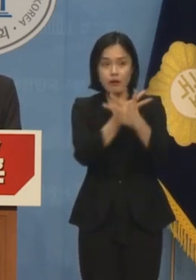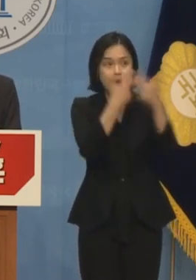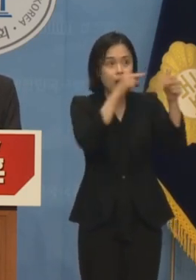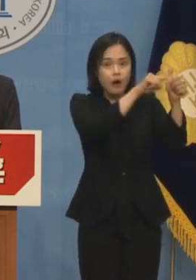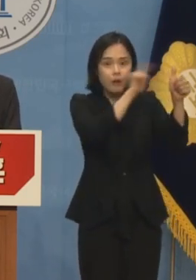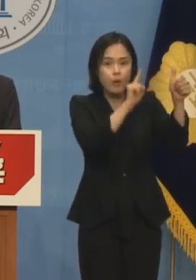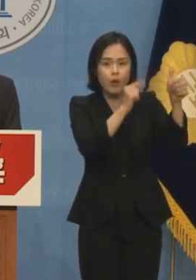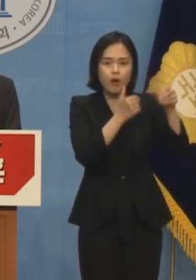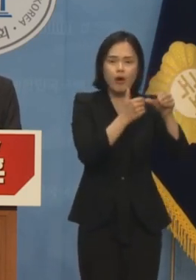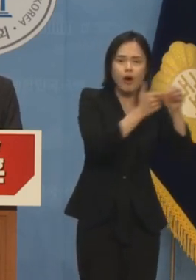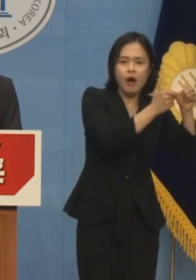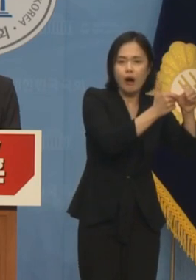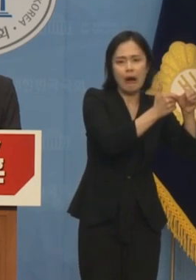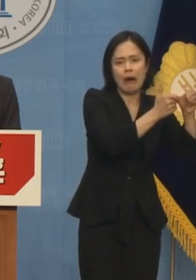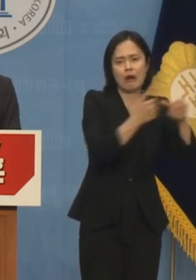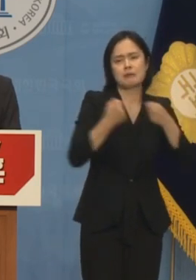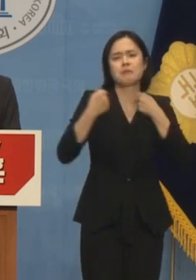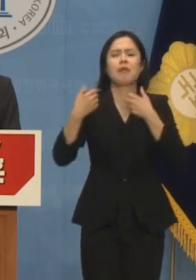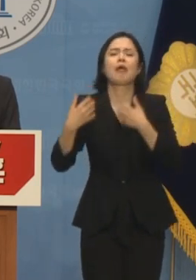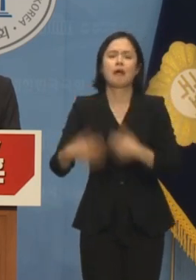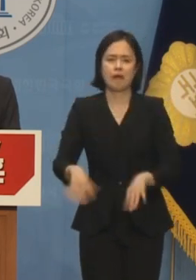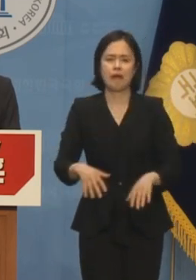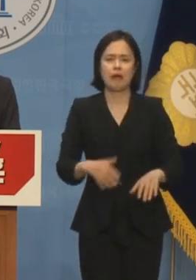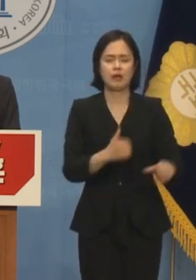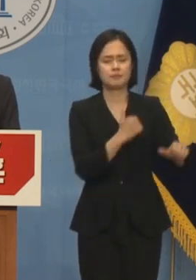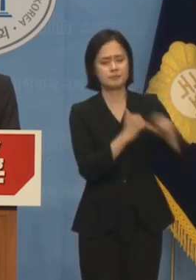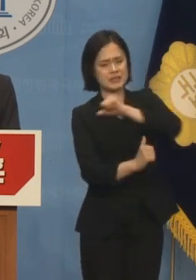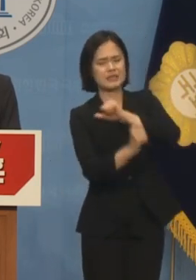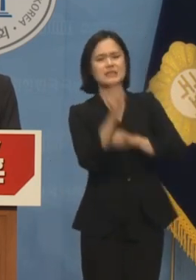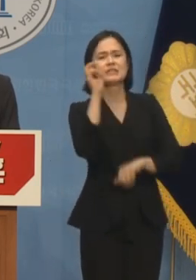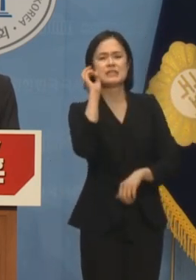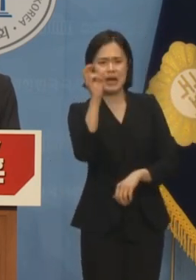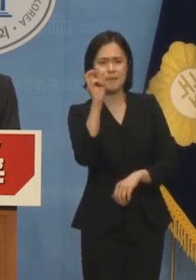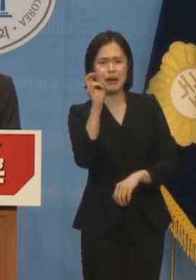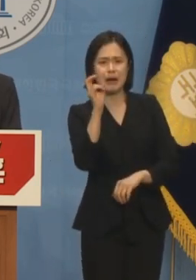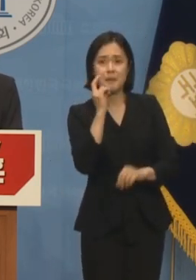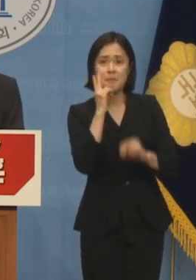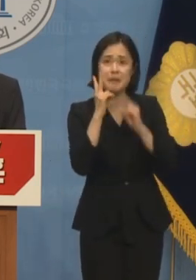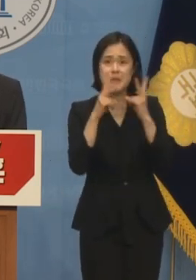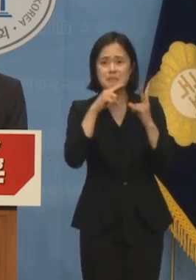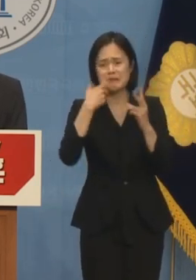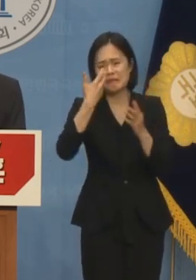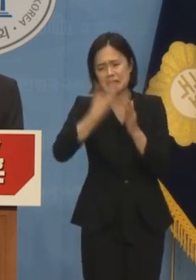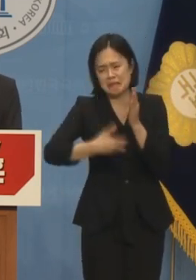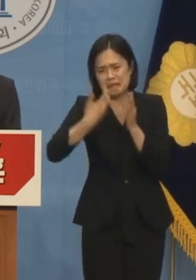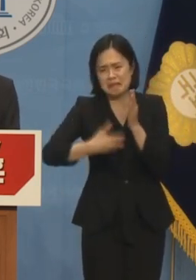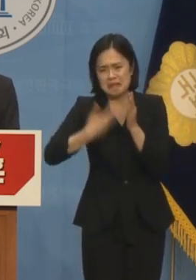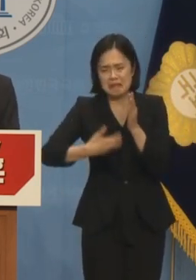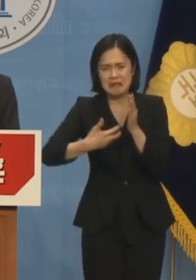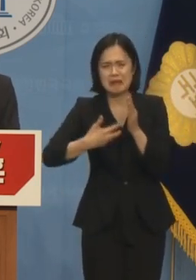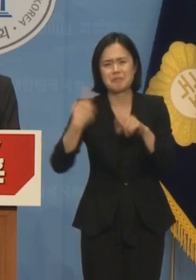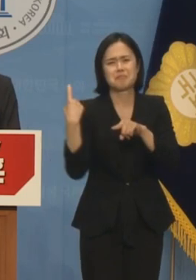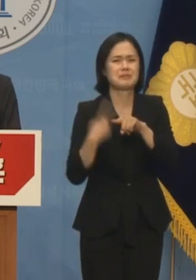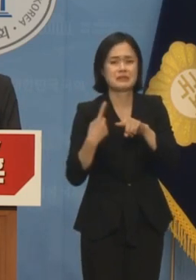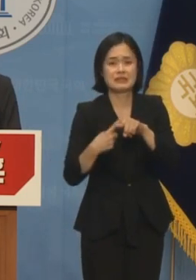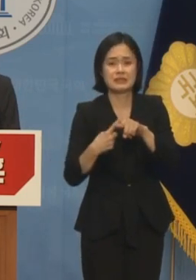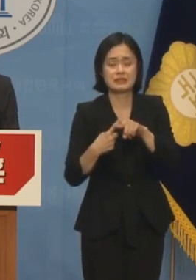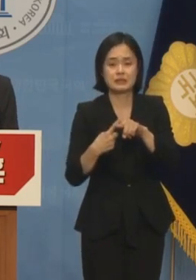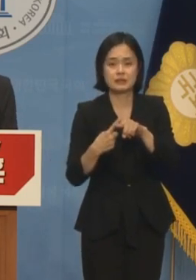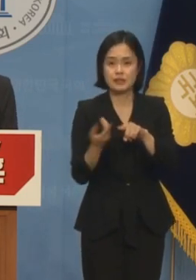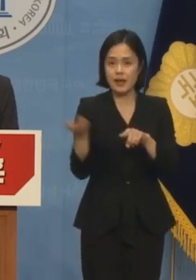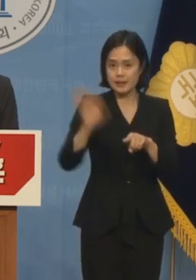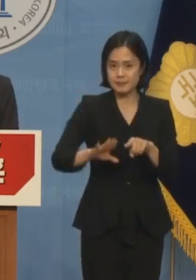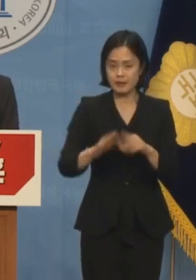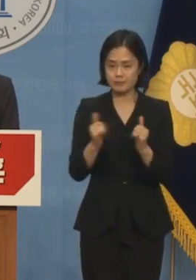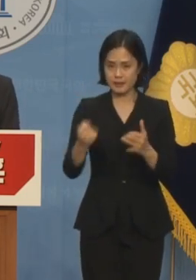힘이 없어집니다. 판판이 깨져서 피투성이가 될 것입니다. 하지만 우리가 하나라면 두려울